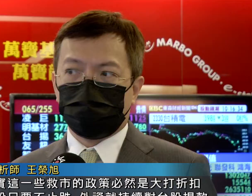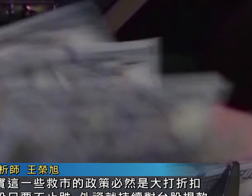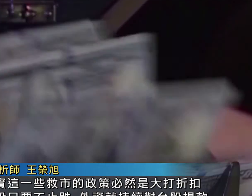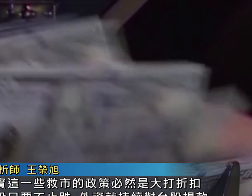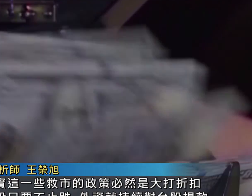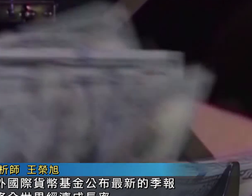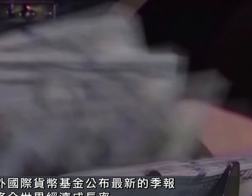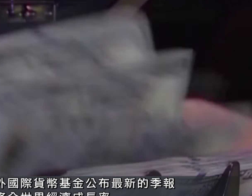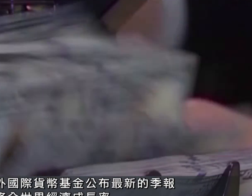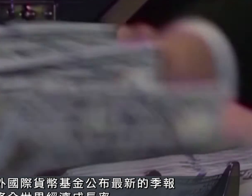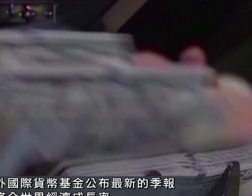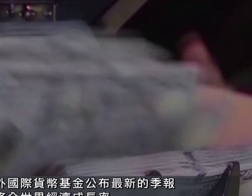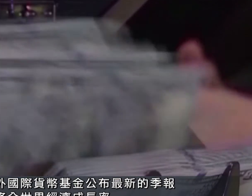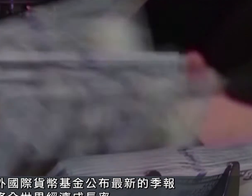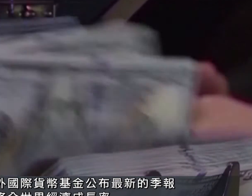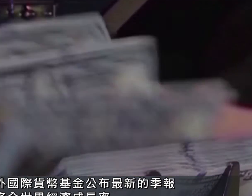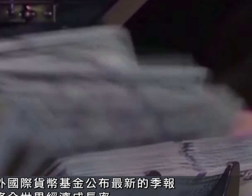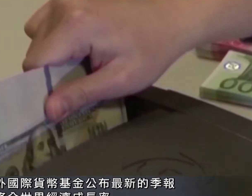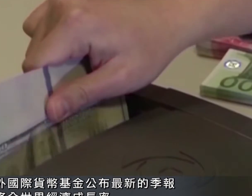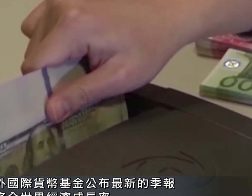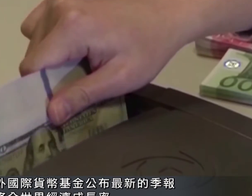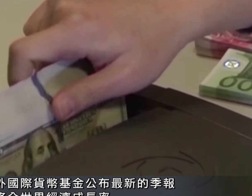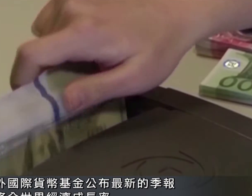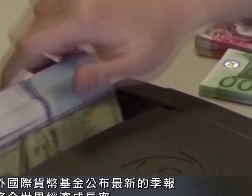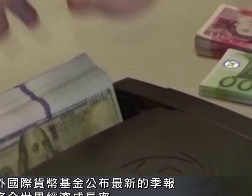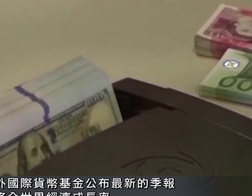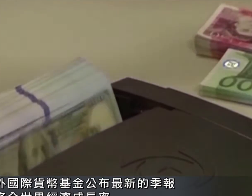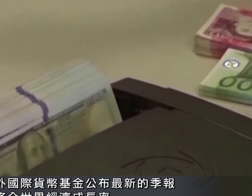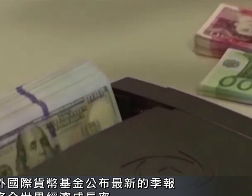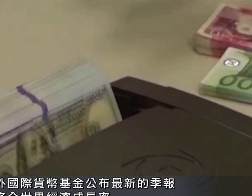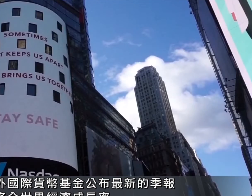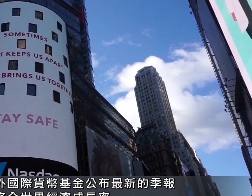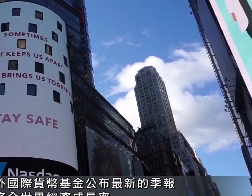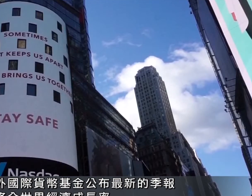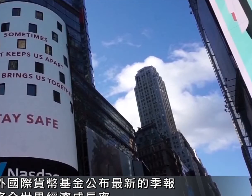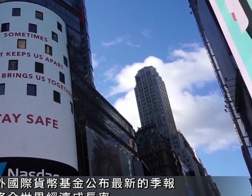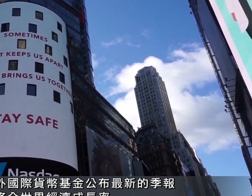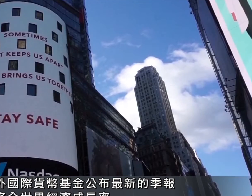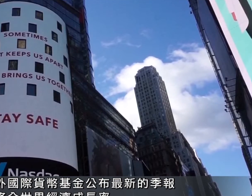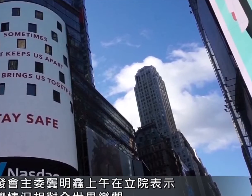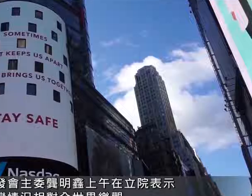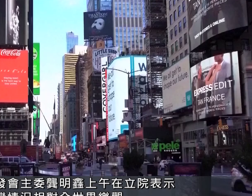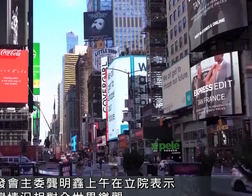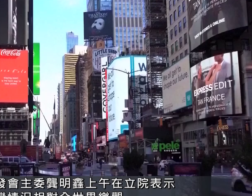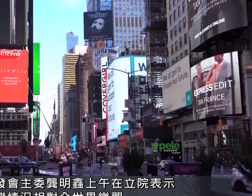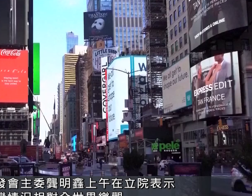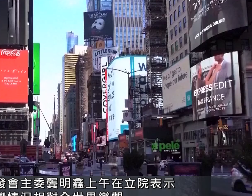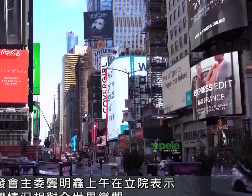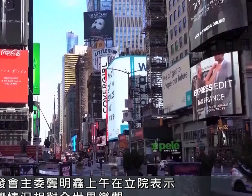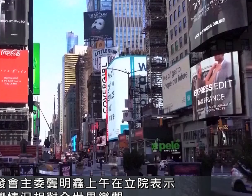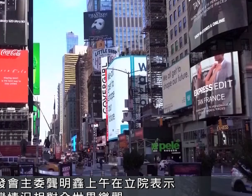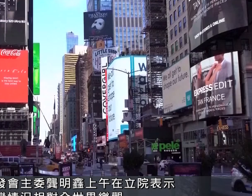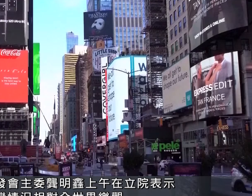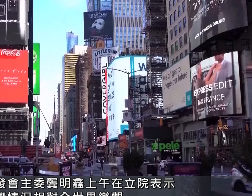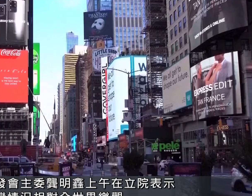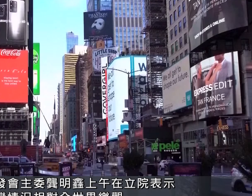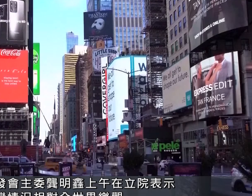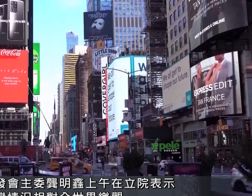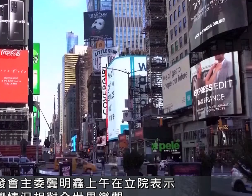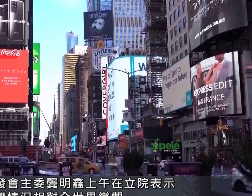另外，国际货币基金公布最新的季报，下修全世界经济成长率， 国发会主委龚明鑫上午在立院表示，